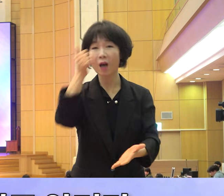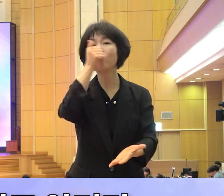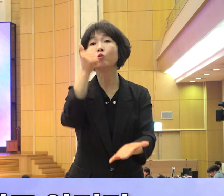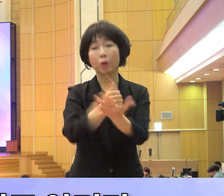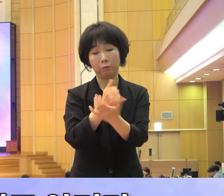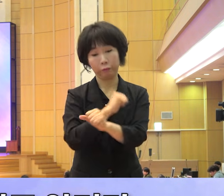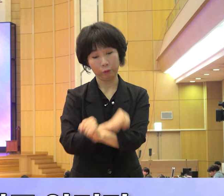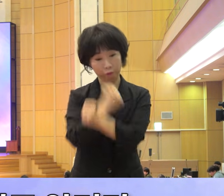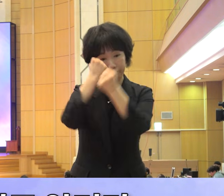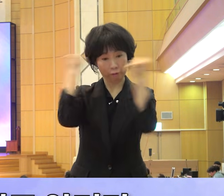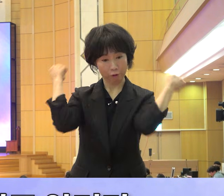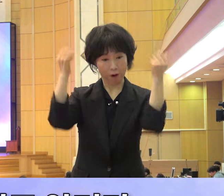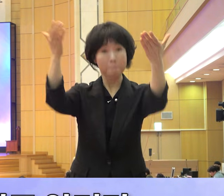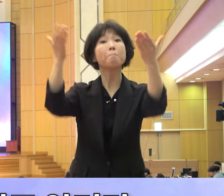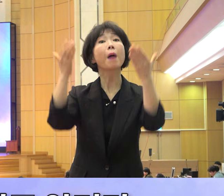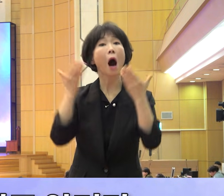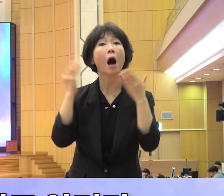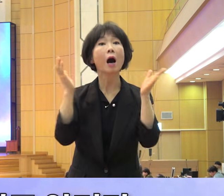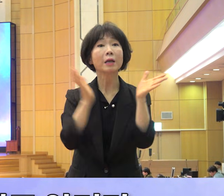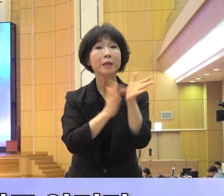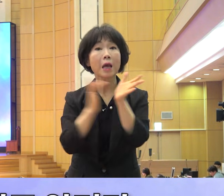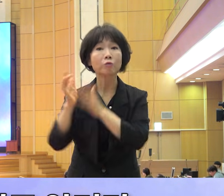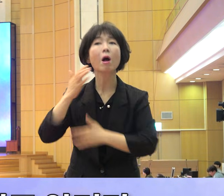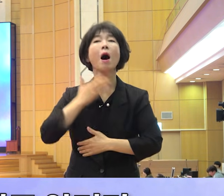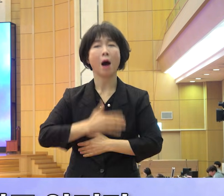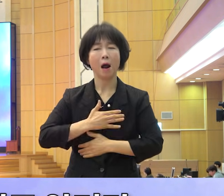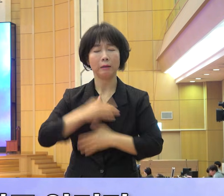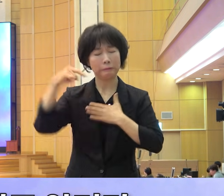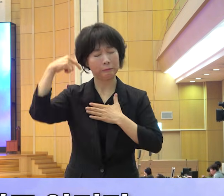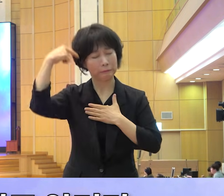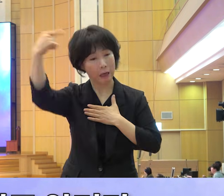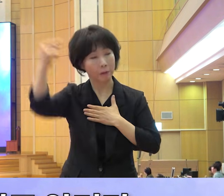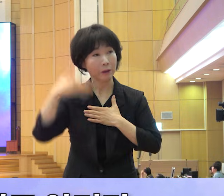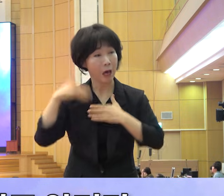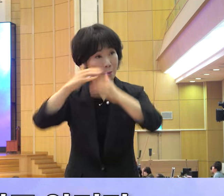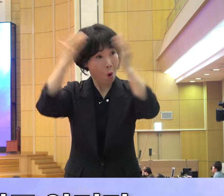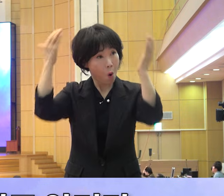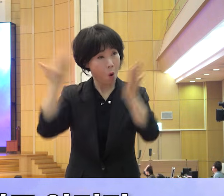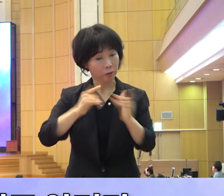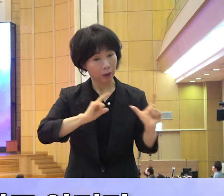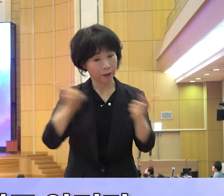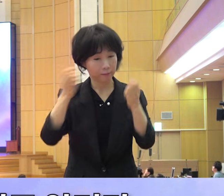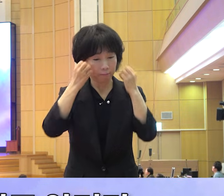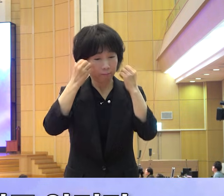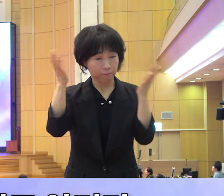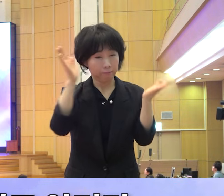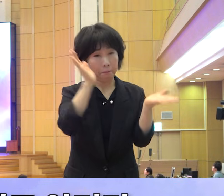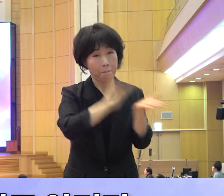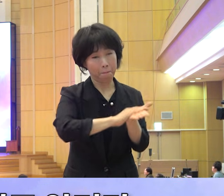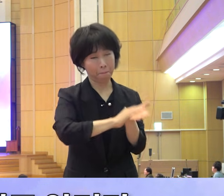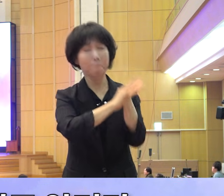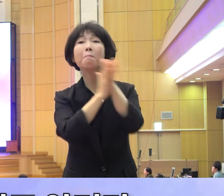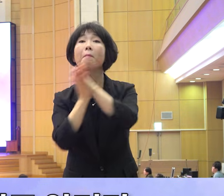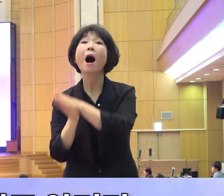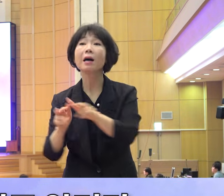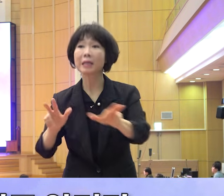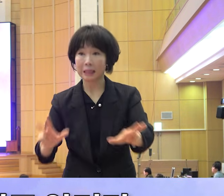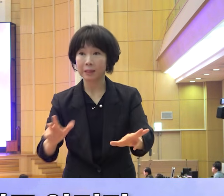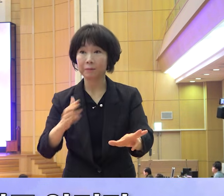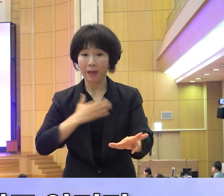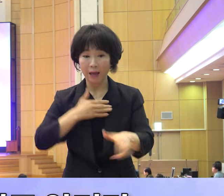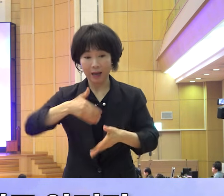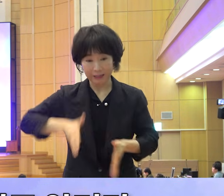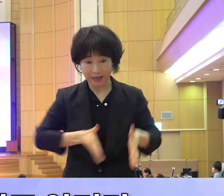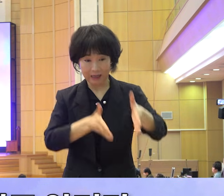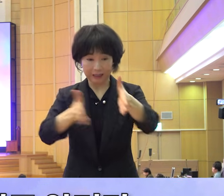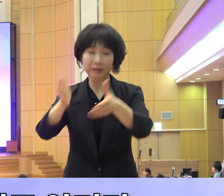사함 받고서 예수를 안 뒤 나의 모든 것 다 변했네. 지금